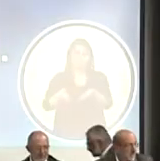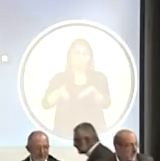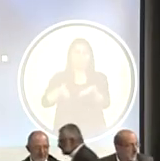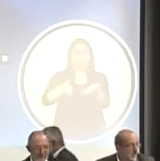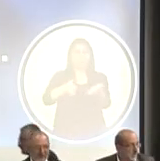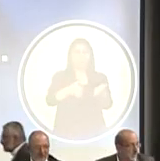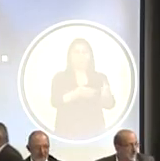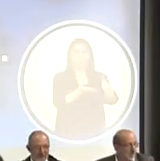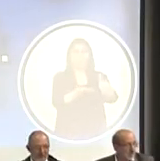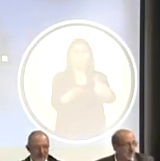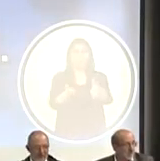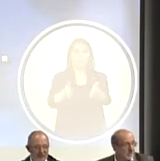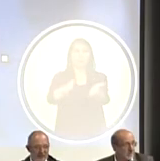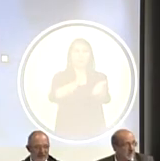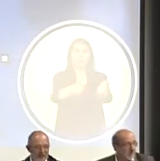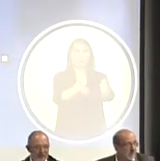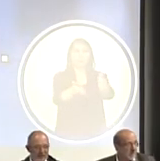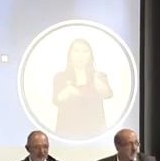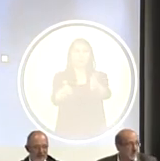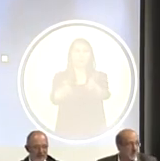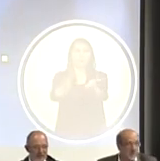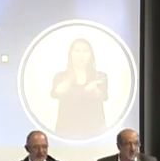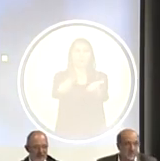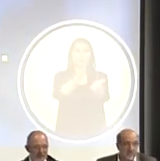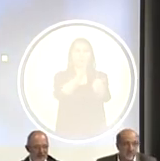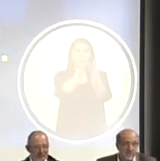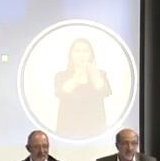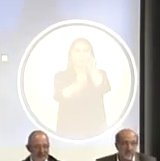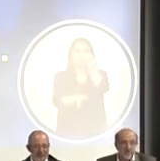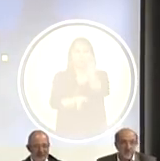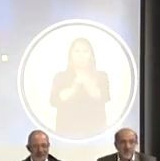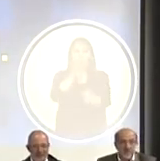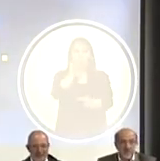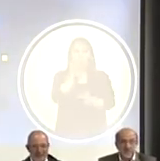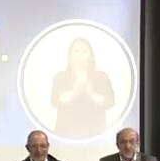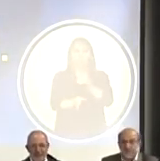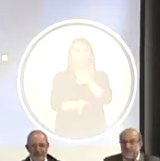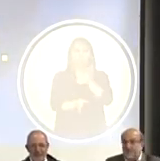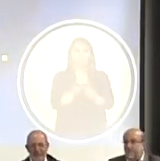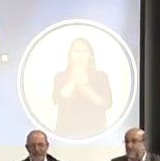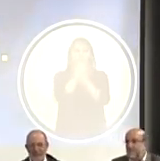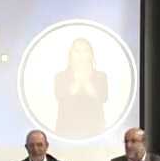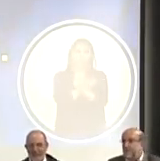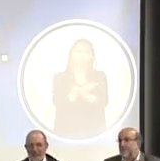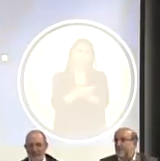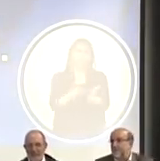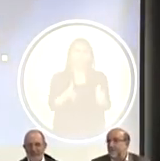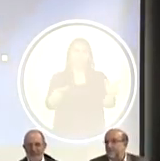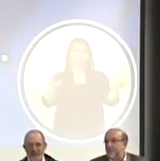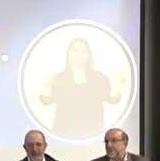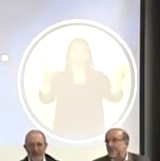por los caminos de justicia